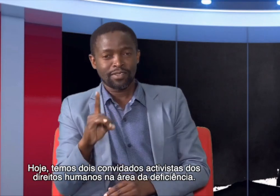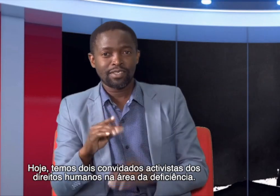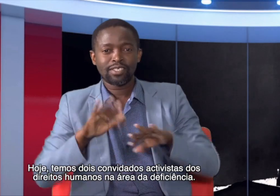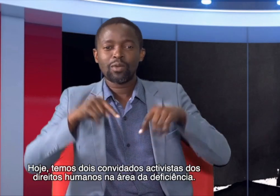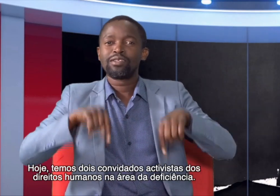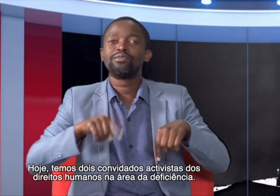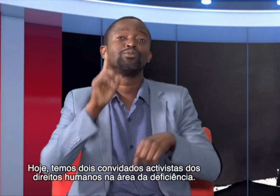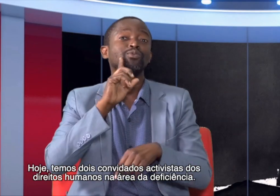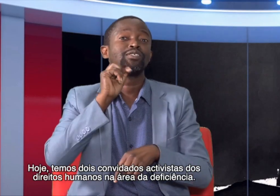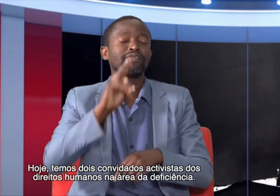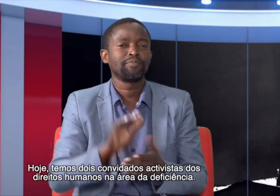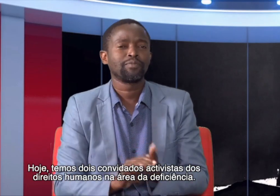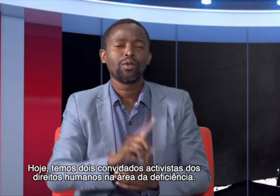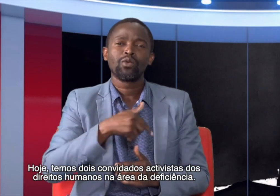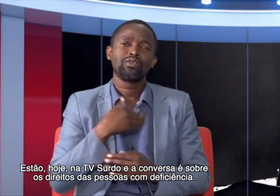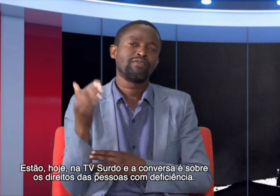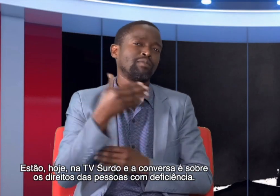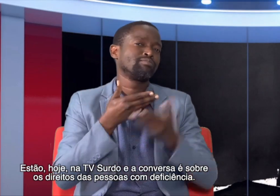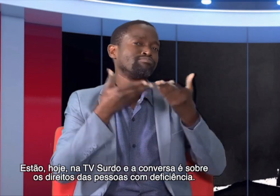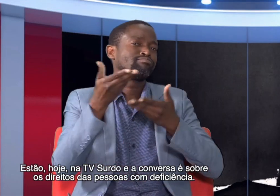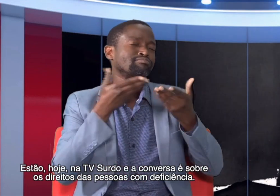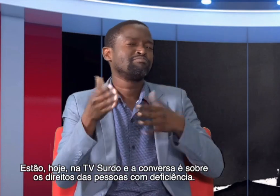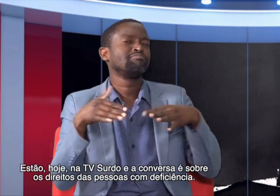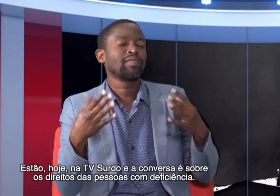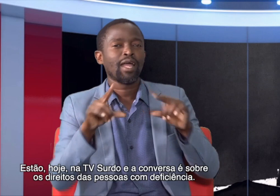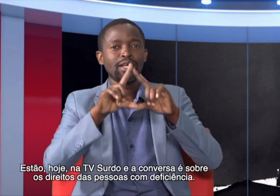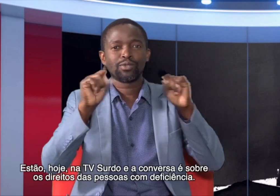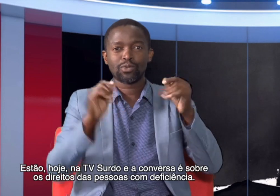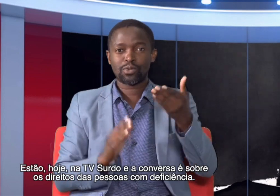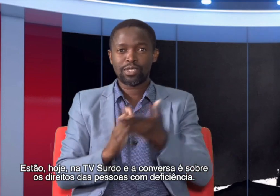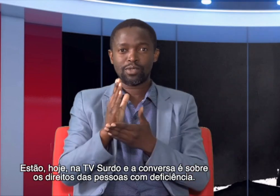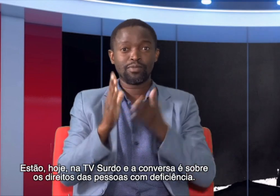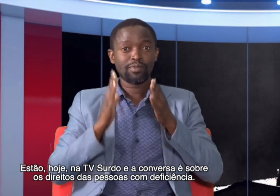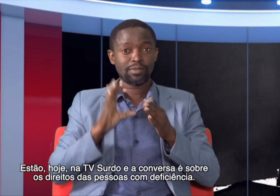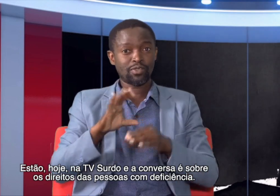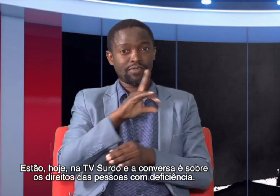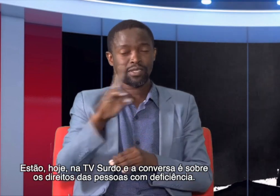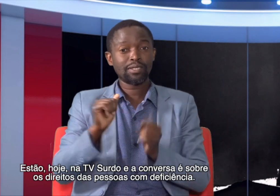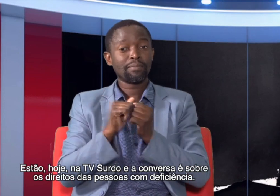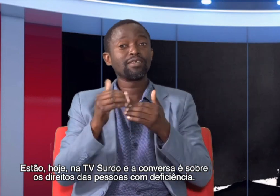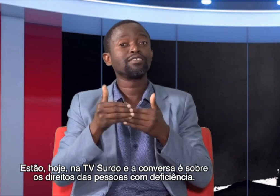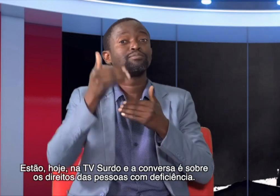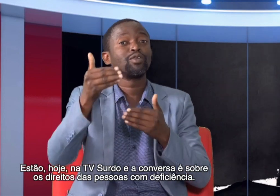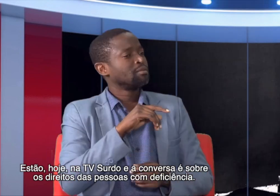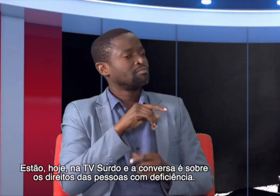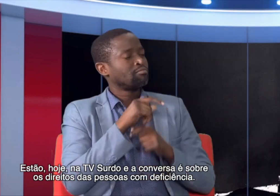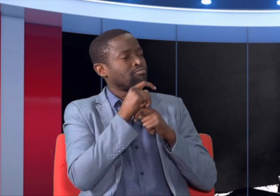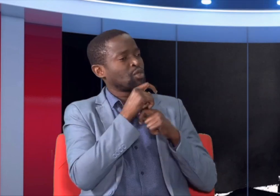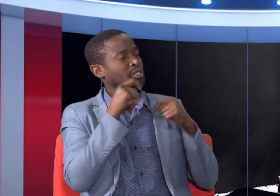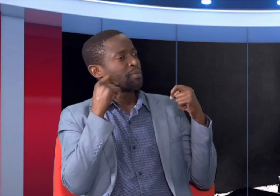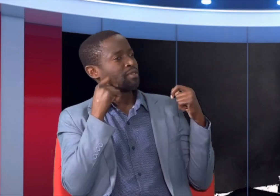ativistas dos direitos humanos na área de pessoas com deficiência. Hoje estão na TV Surdo e vamos conversar sobre os direitos das pessoas com